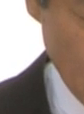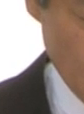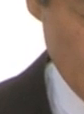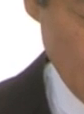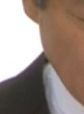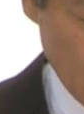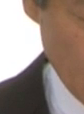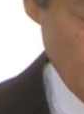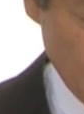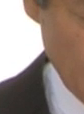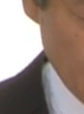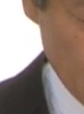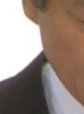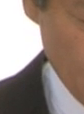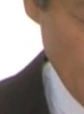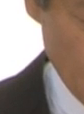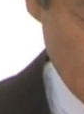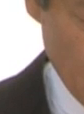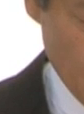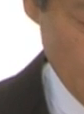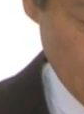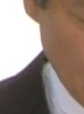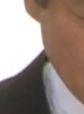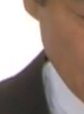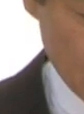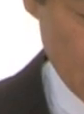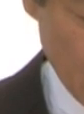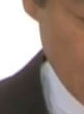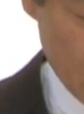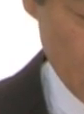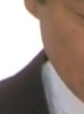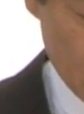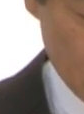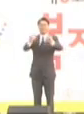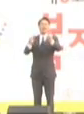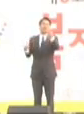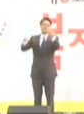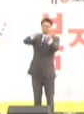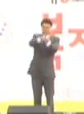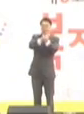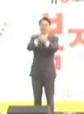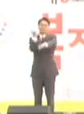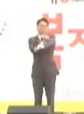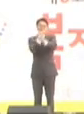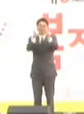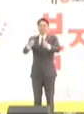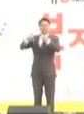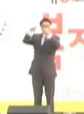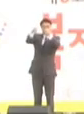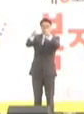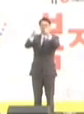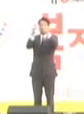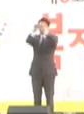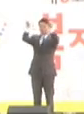종사자의 활동을 장려하기 위해 매년 사회복지의 날로 제정하여 유공자 표창,